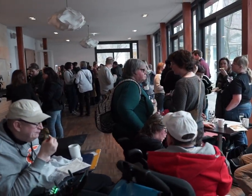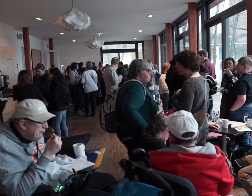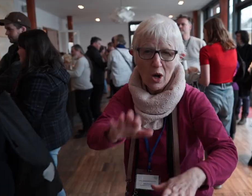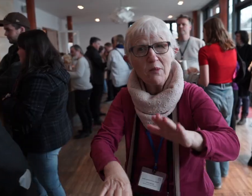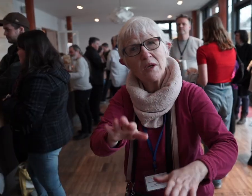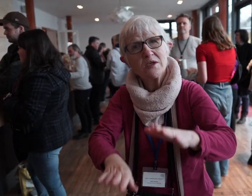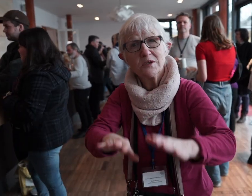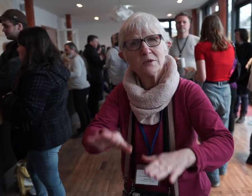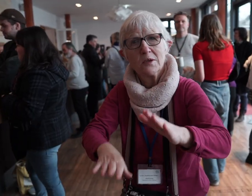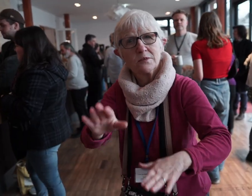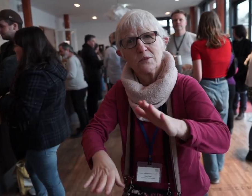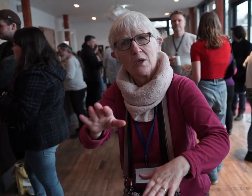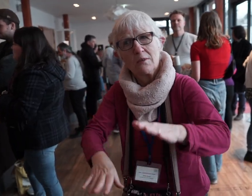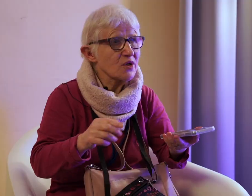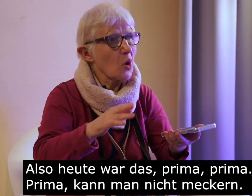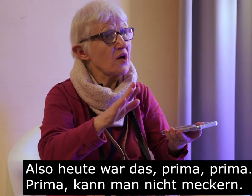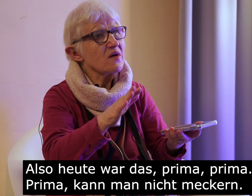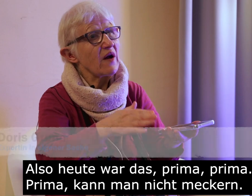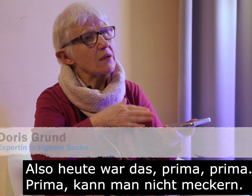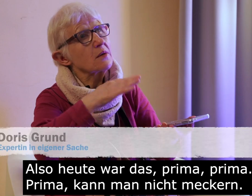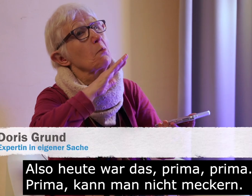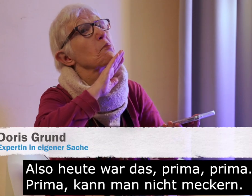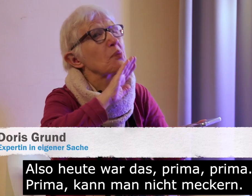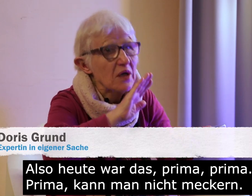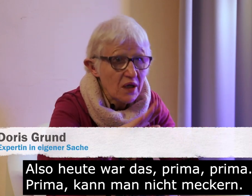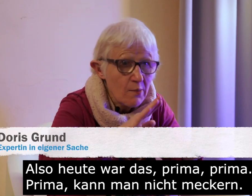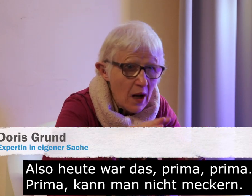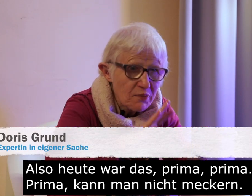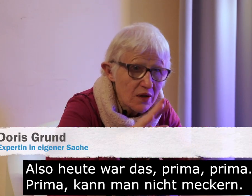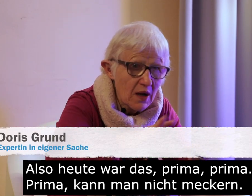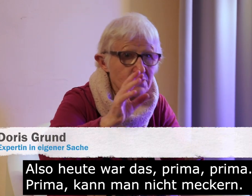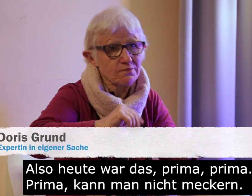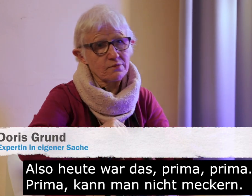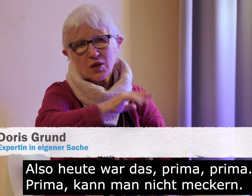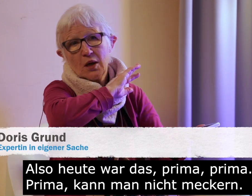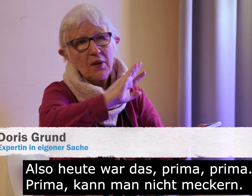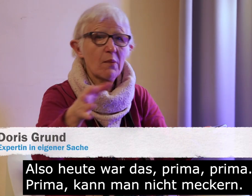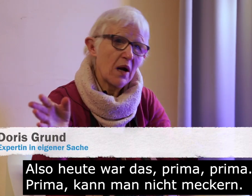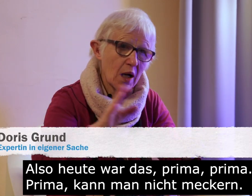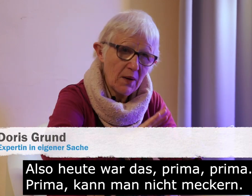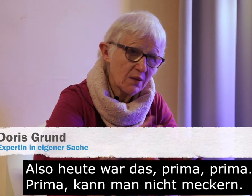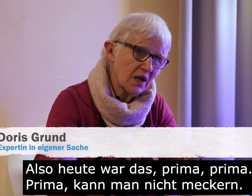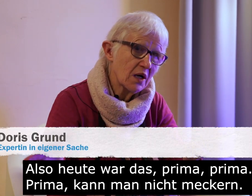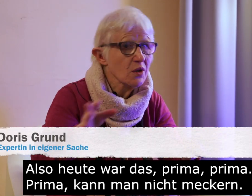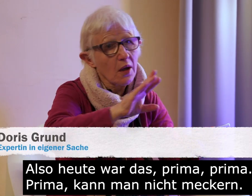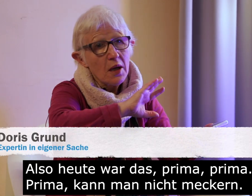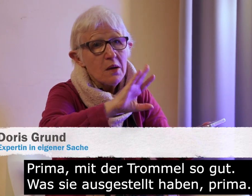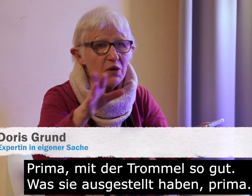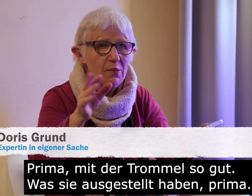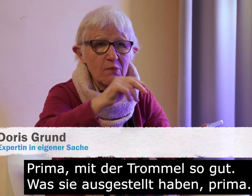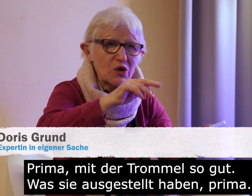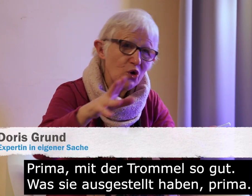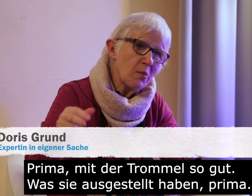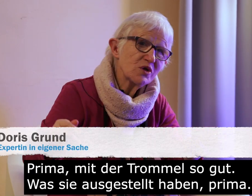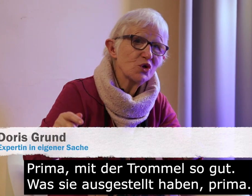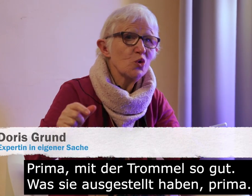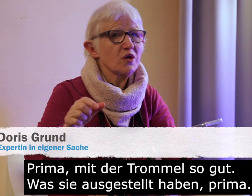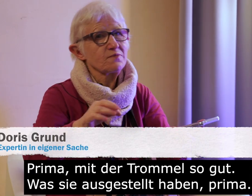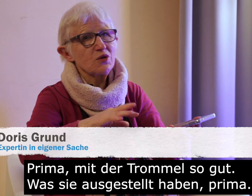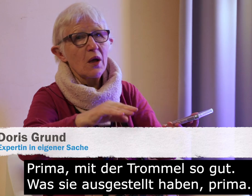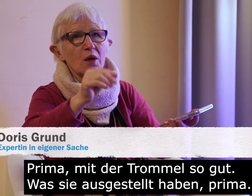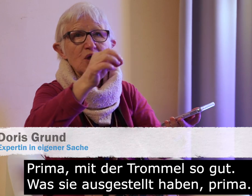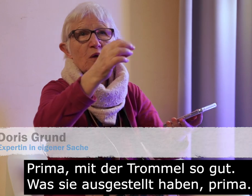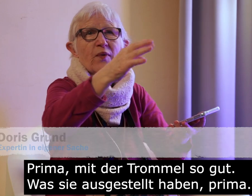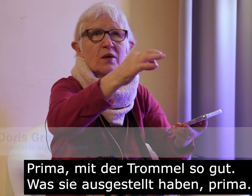mit kurzem weißen Haar und Brille. Also heute war das prima, prima, prima, kann man nicht mehr kann. Prima, mit den Trommeln so